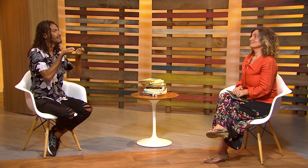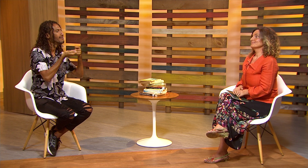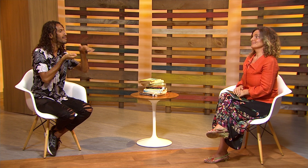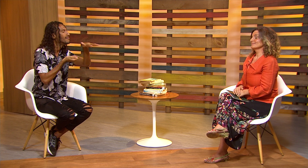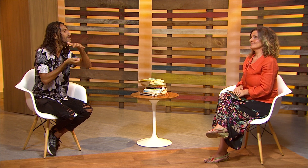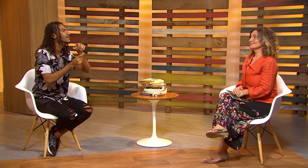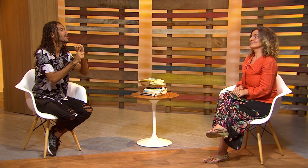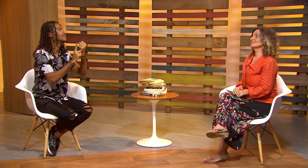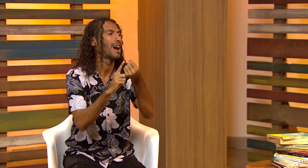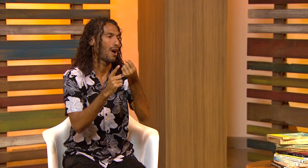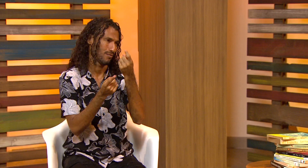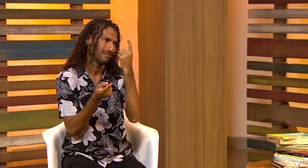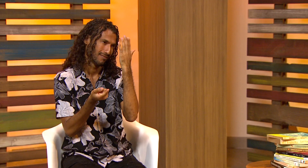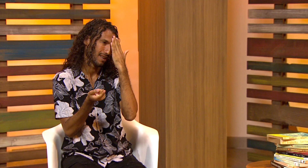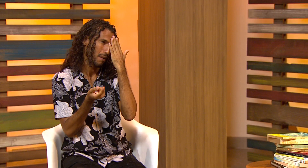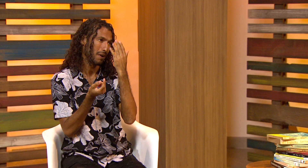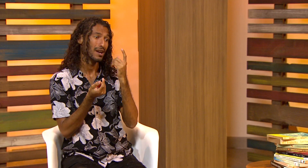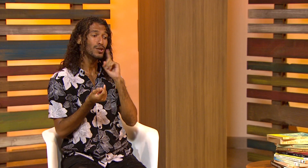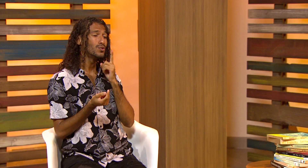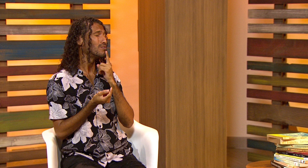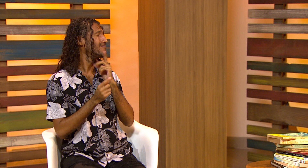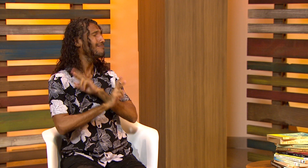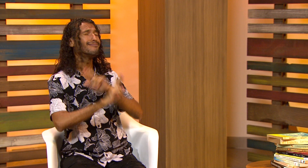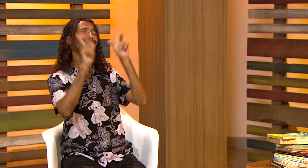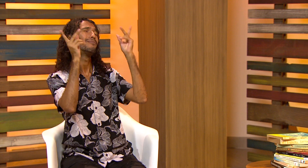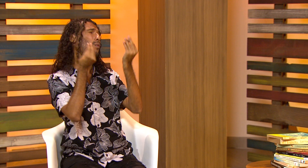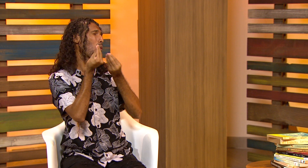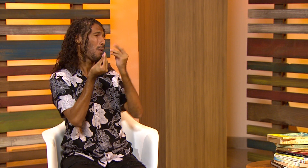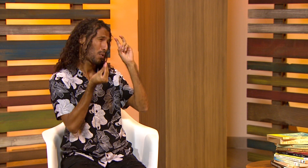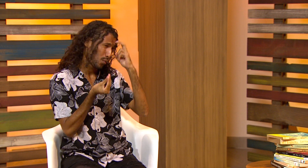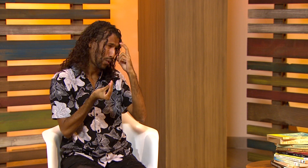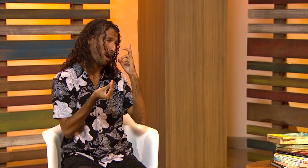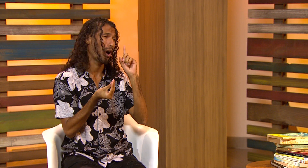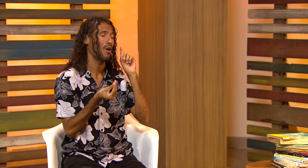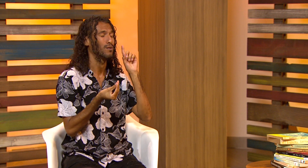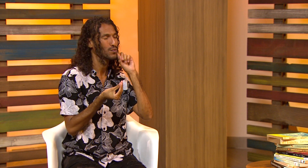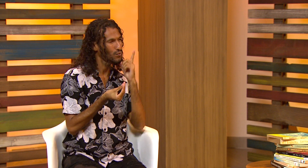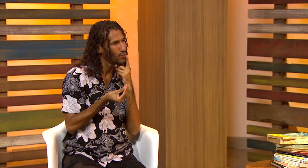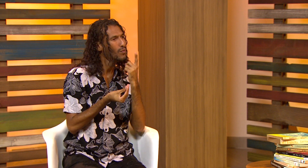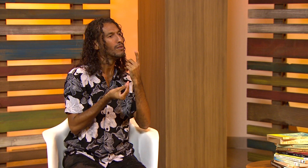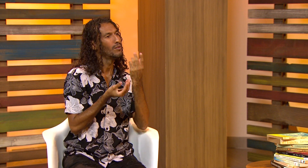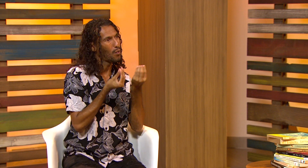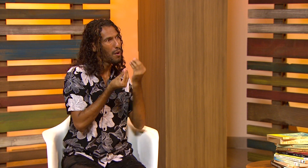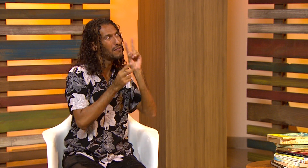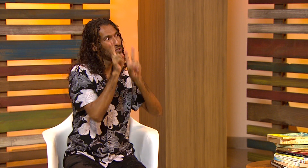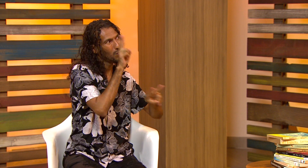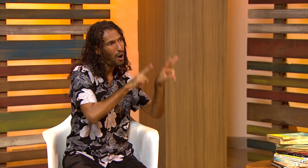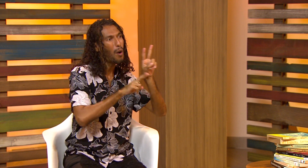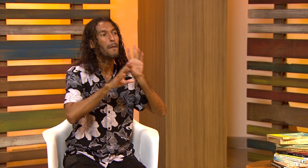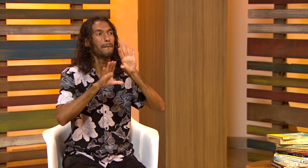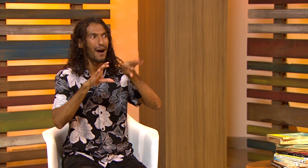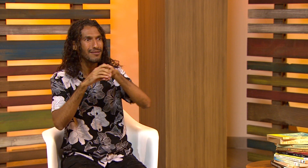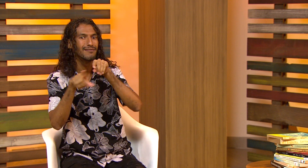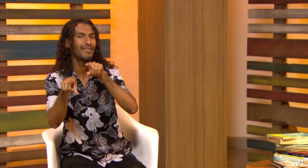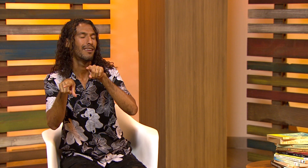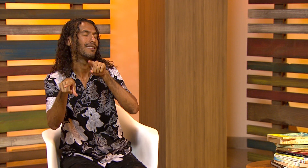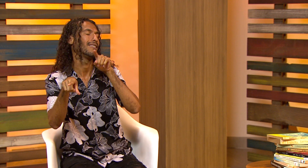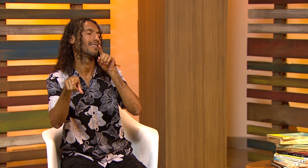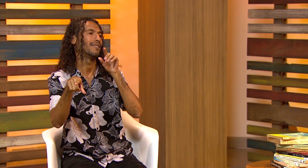e dinâmico e pesado como um projeto. Os sinais de medicina em Libras podem estar também disponíveis em qualquer repositório do